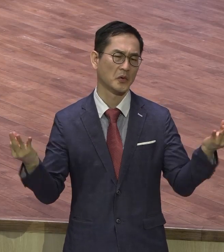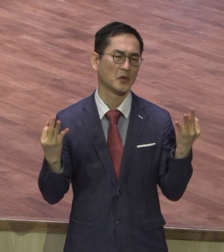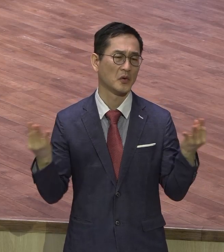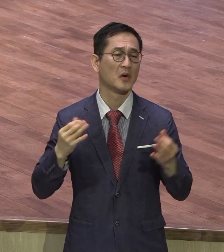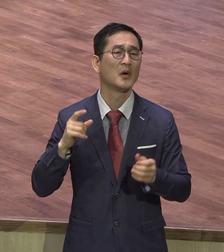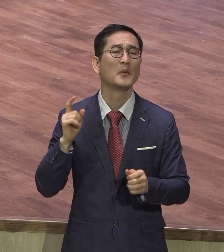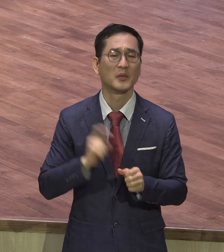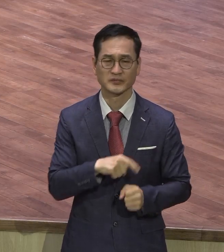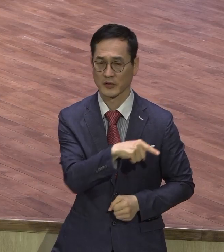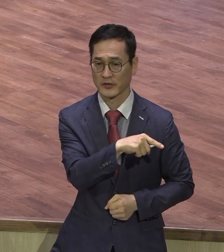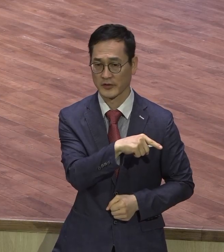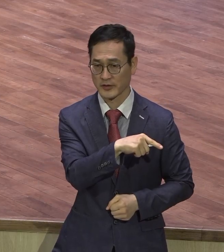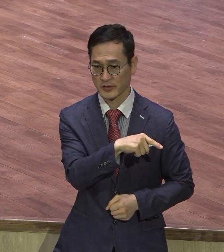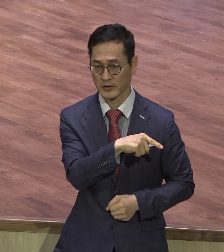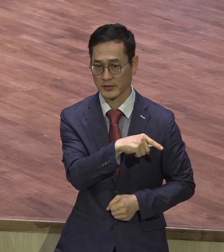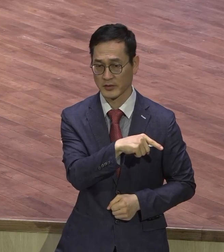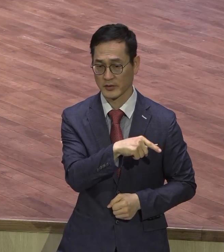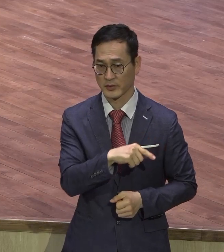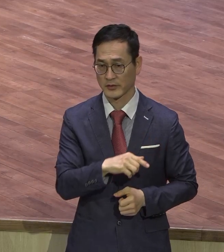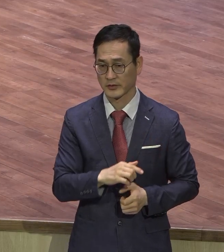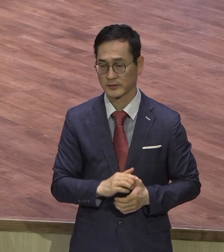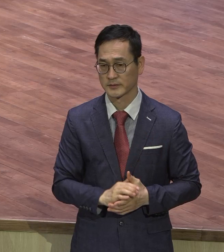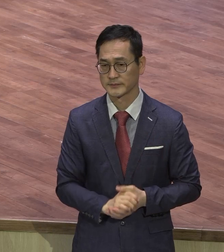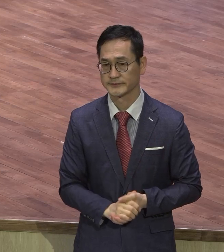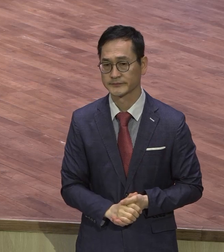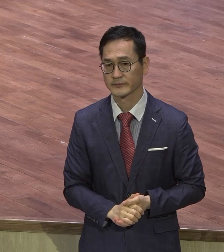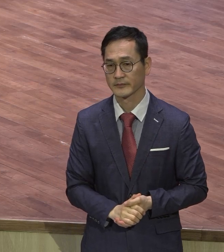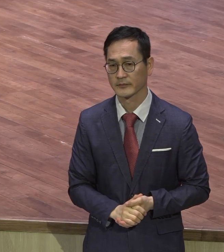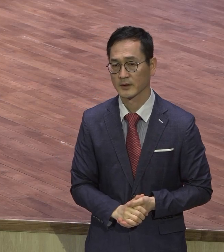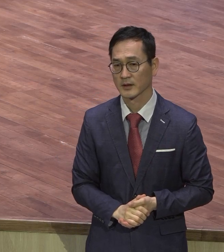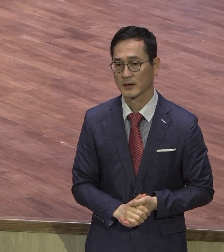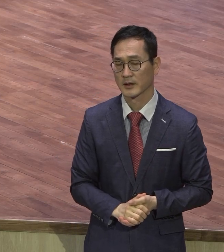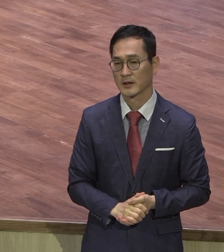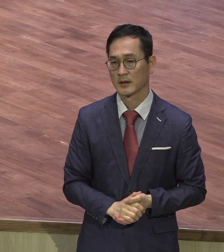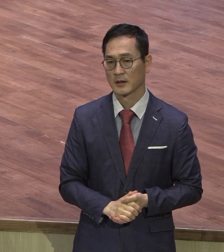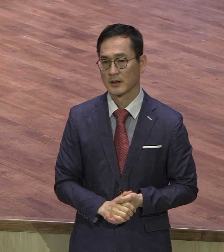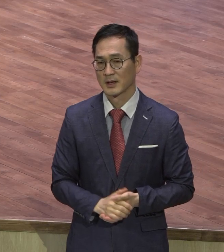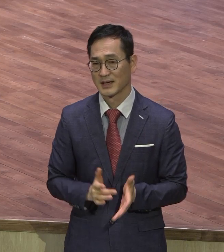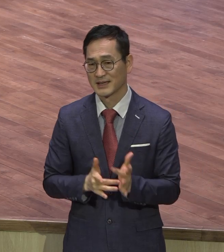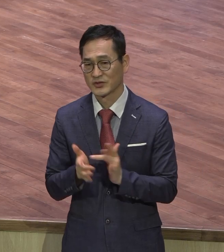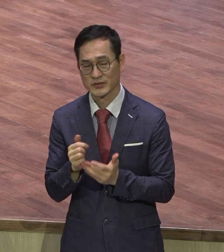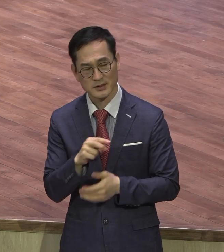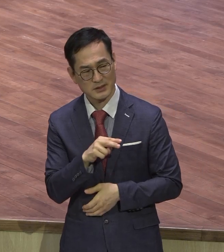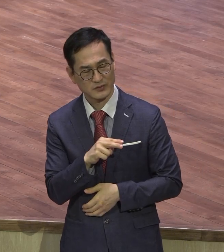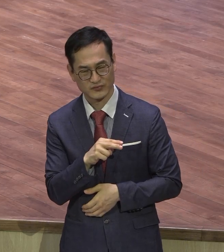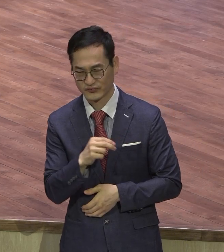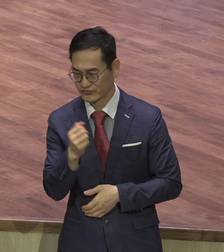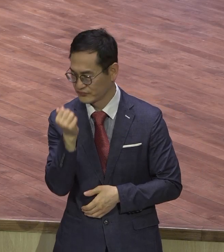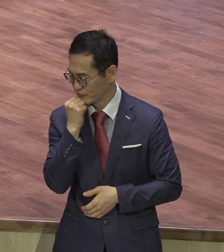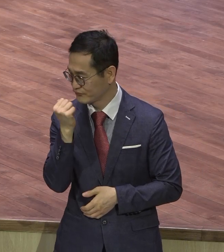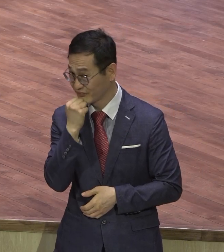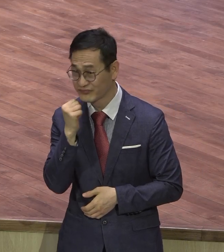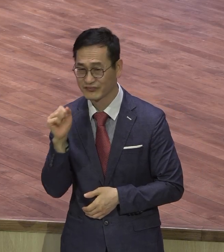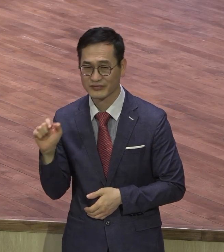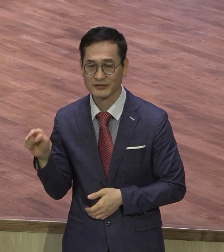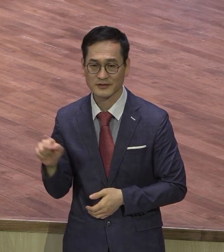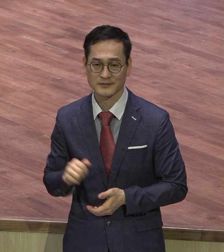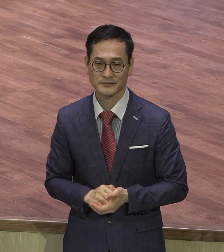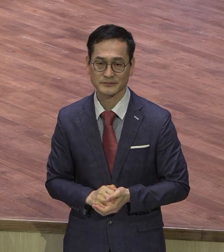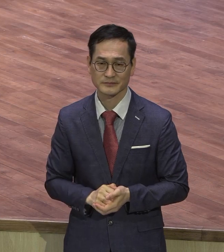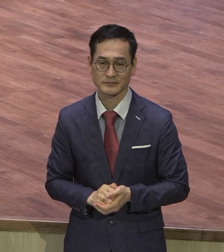위해서 보여주기식 기도, 그거를 그렇게 해왔던 것입니다.